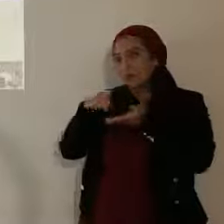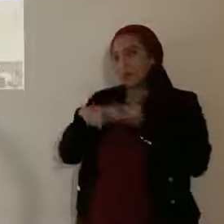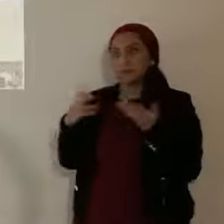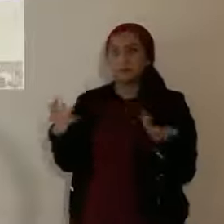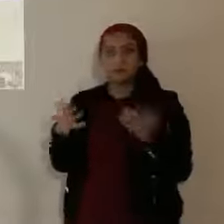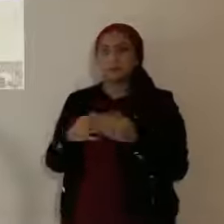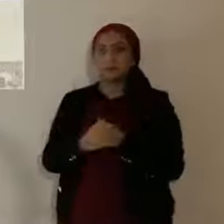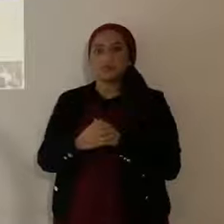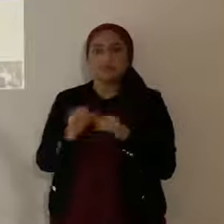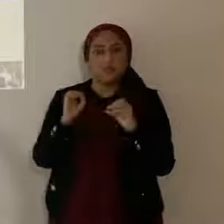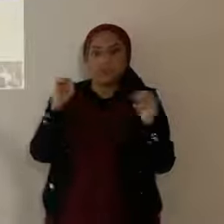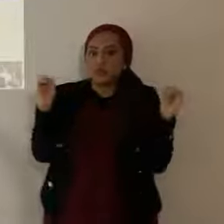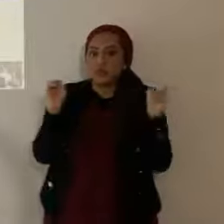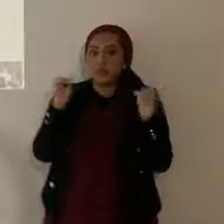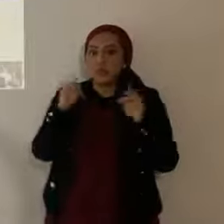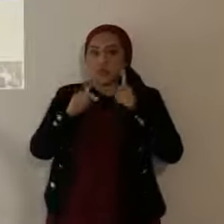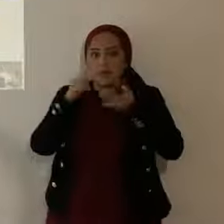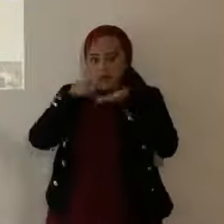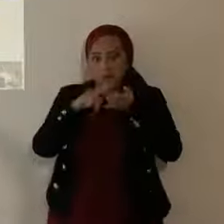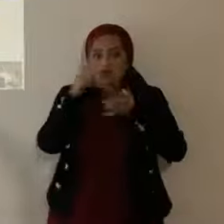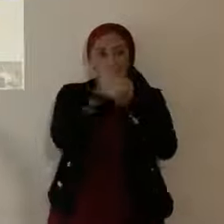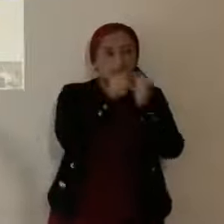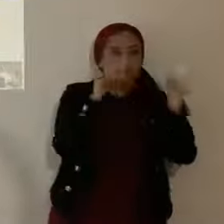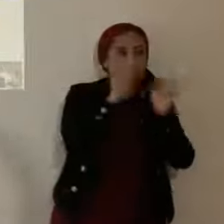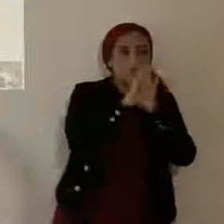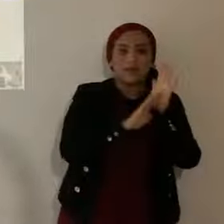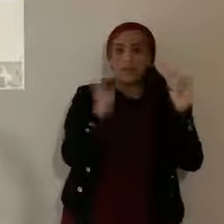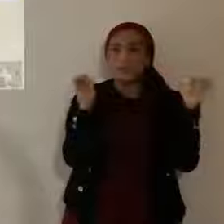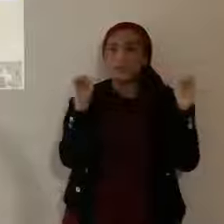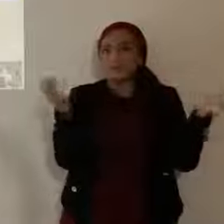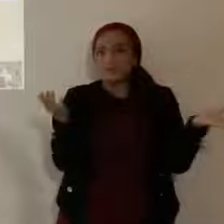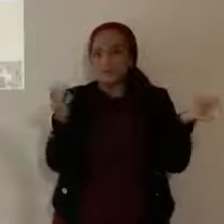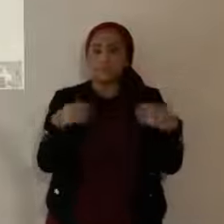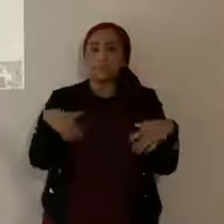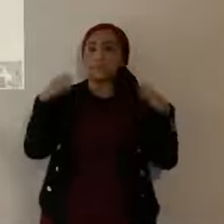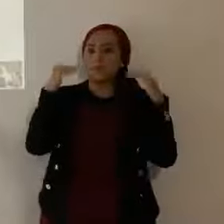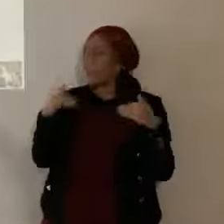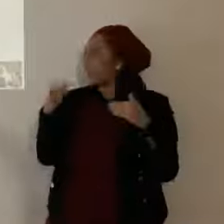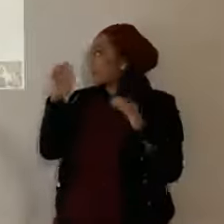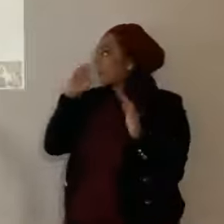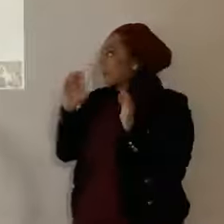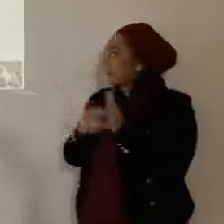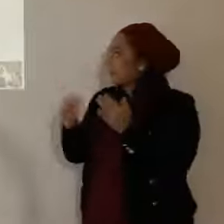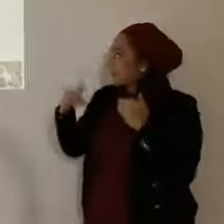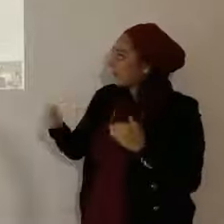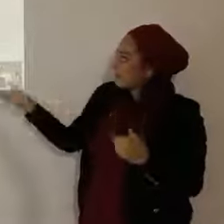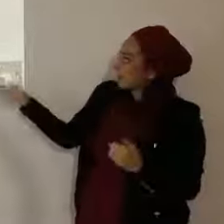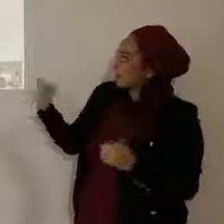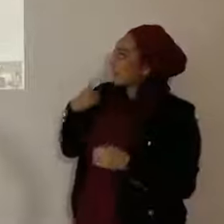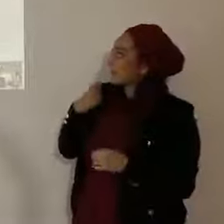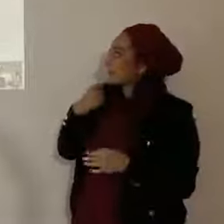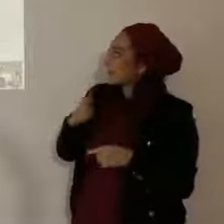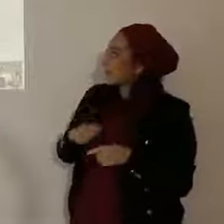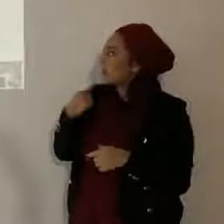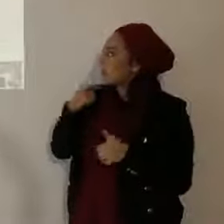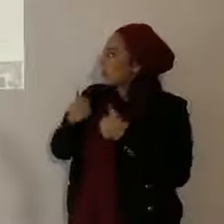vez, nada para la salvación, hermanos. ¿Verdad? Ahora vamos a la siguiente. Dice aquí, ¿cuáles fueron las